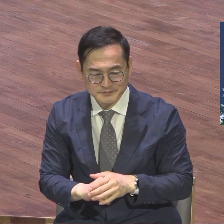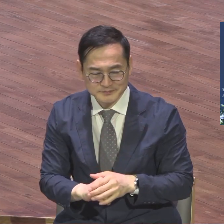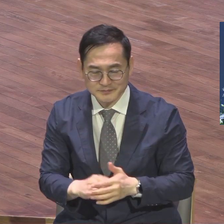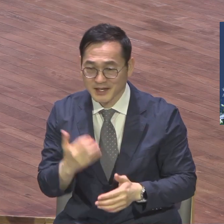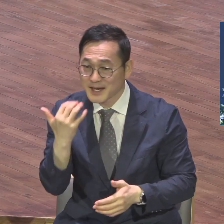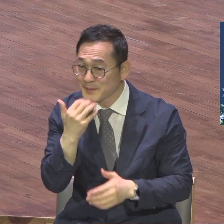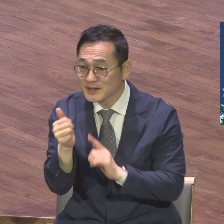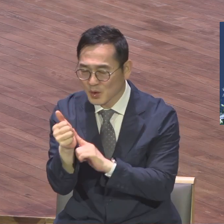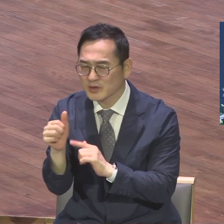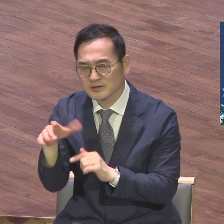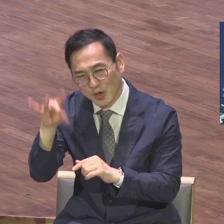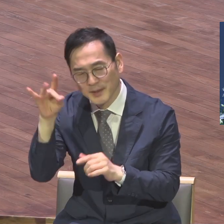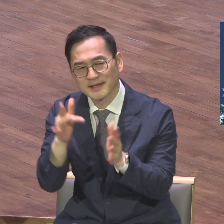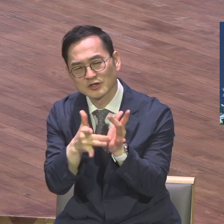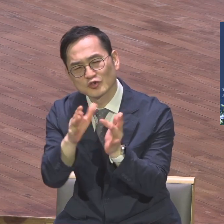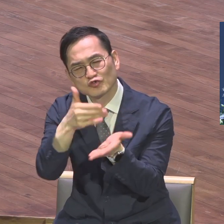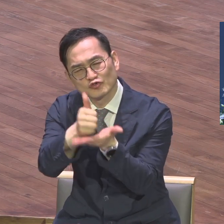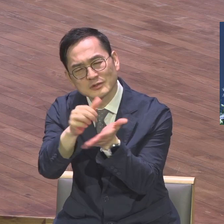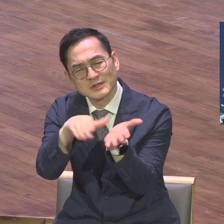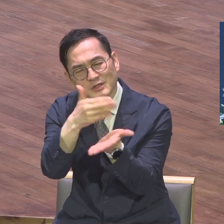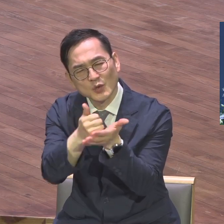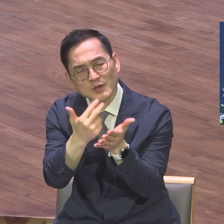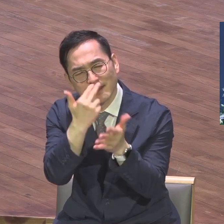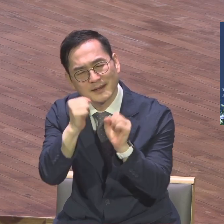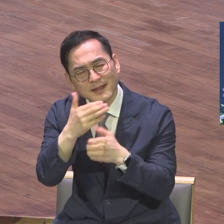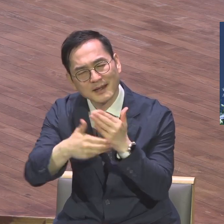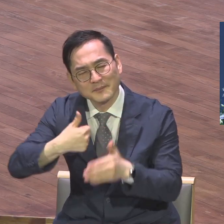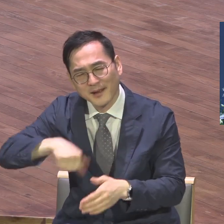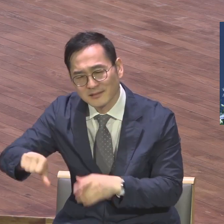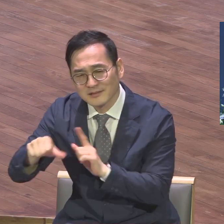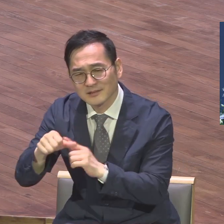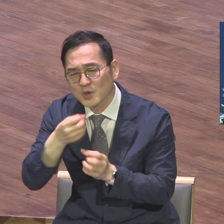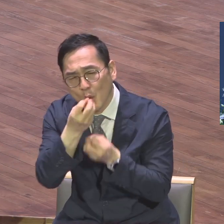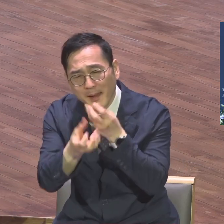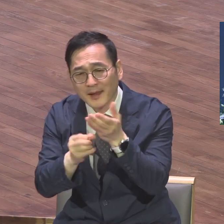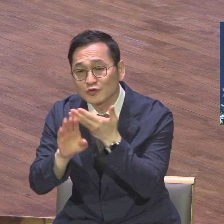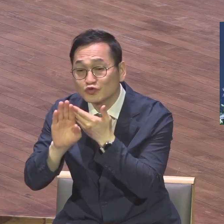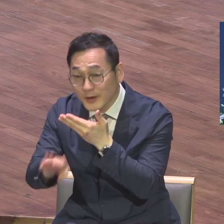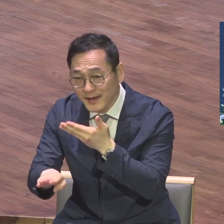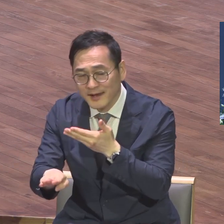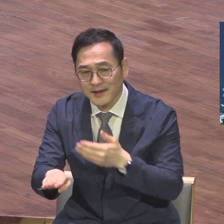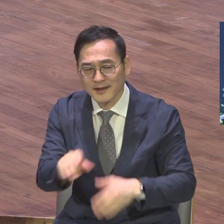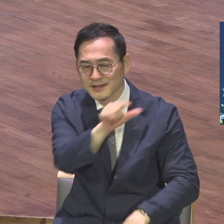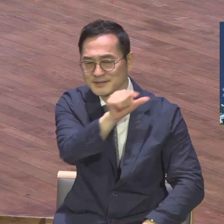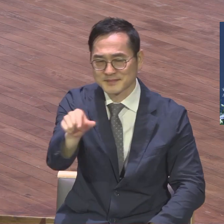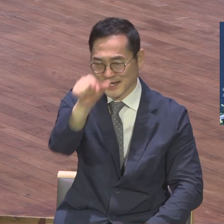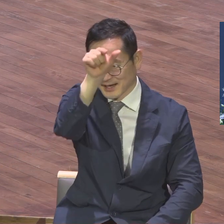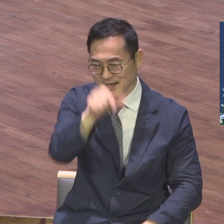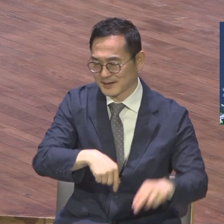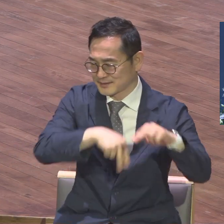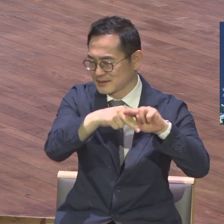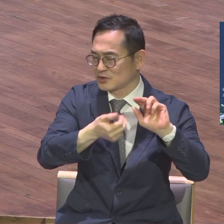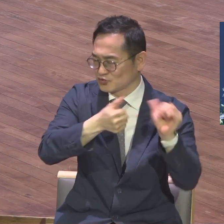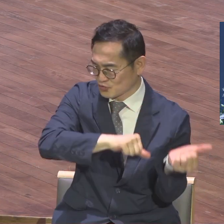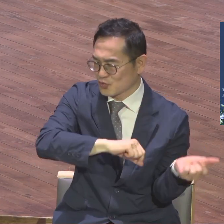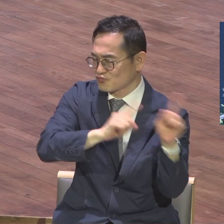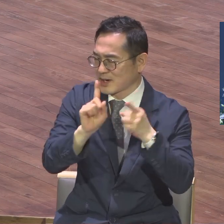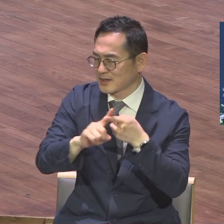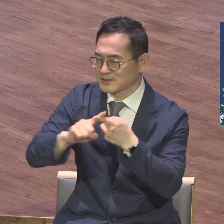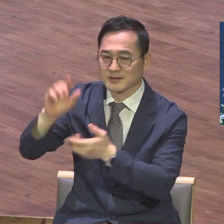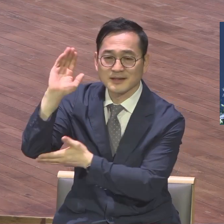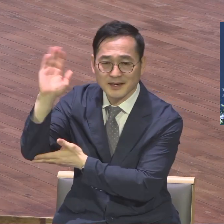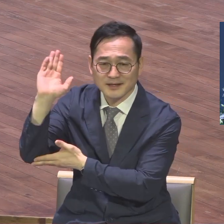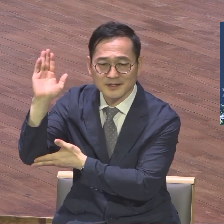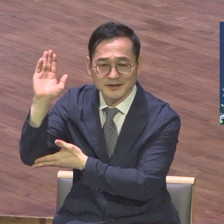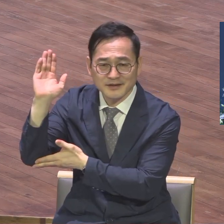신앙 고백 이후에 처음으로 이제 제자들에게 십자가 사건과 이 부활에 대한 말씀을 하셨습니다.